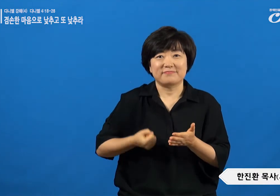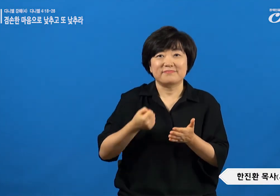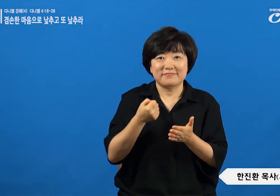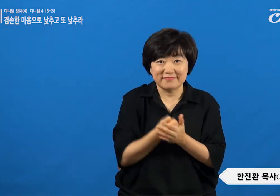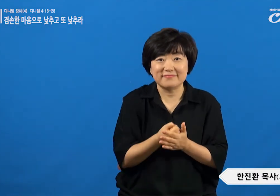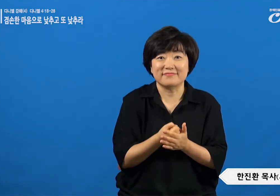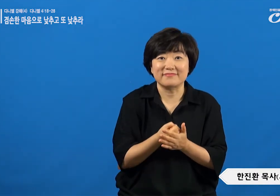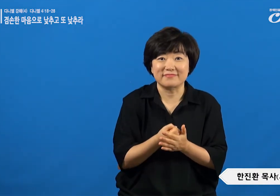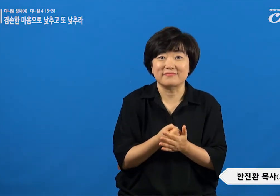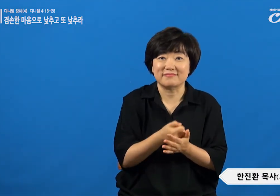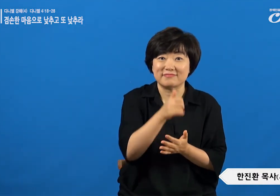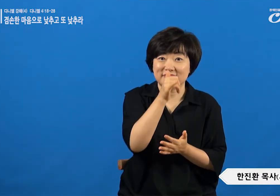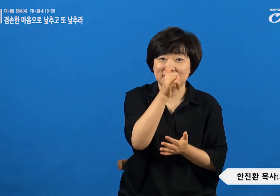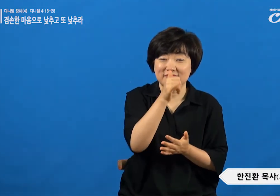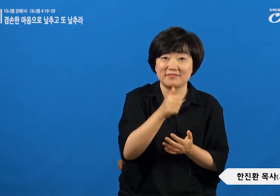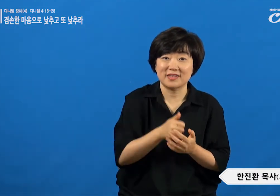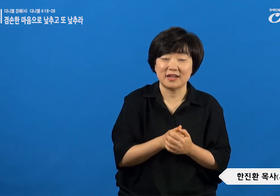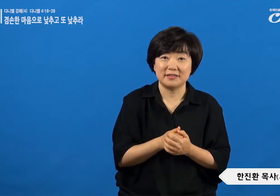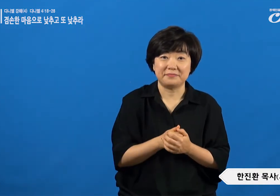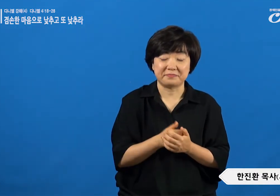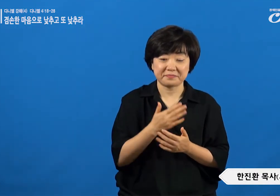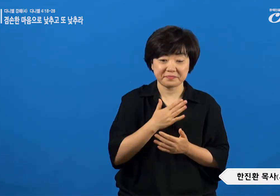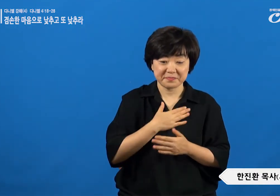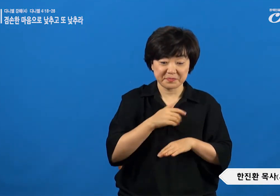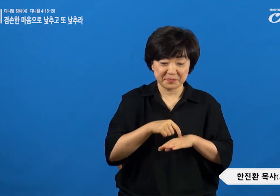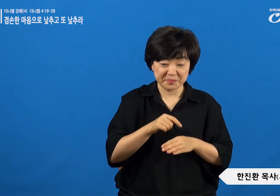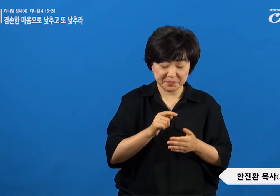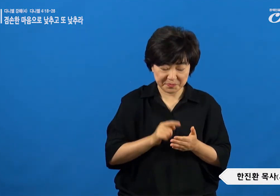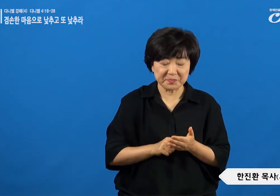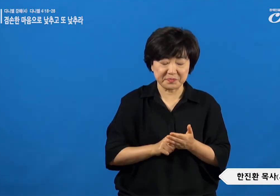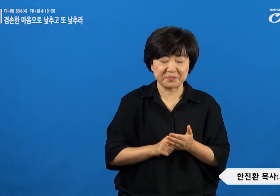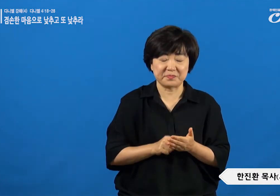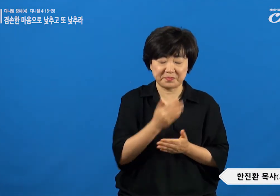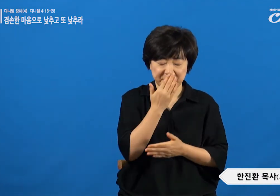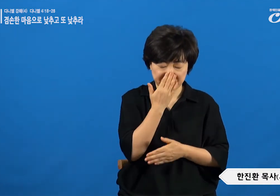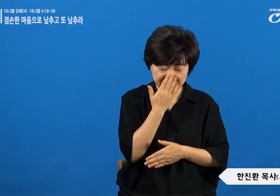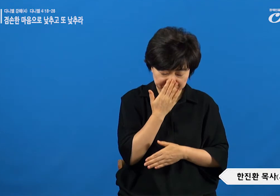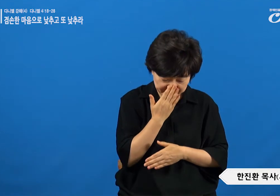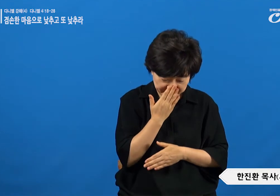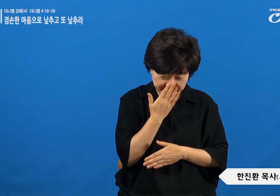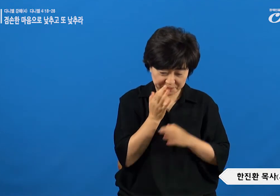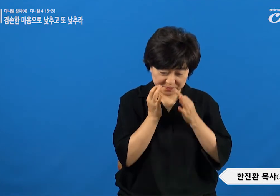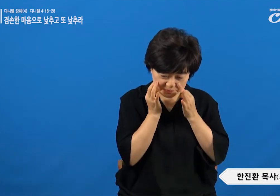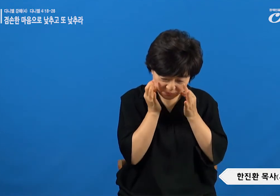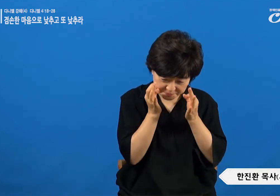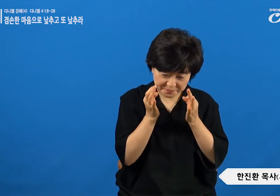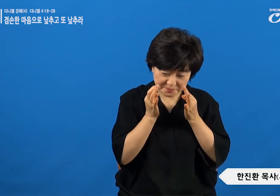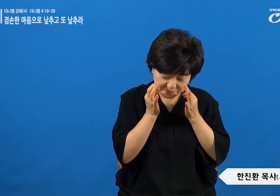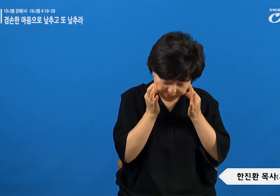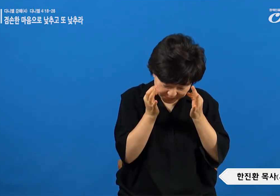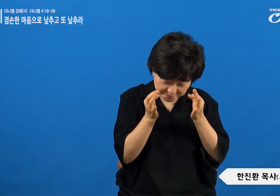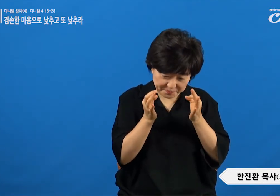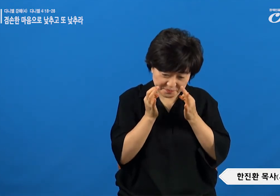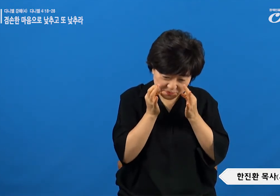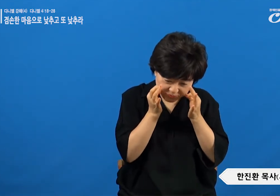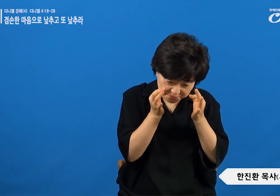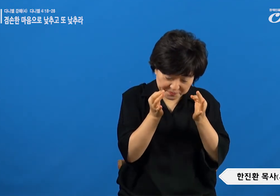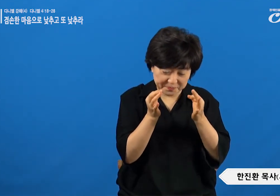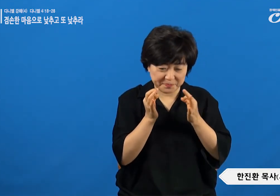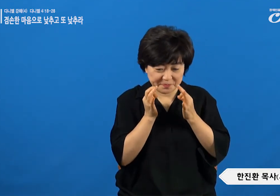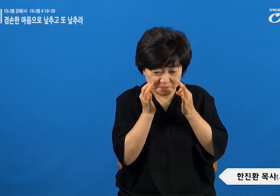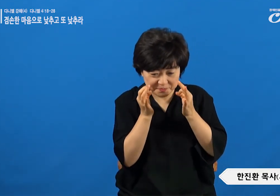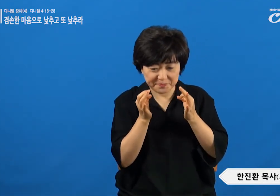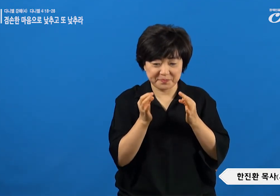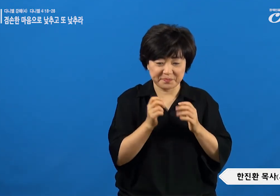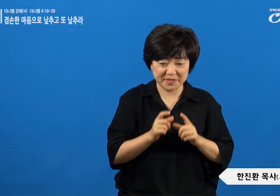결심을 하시는 분들이 계실 겁니다. 그래서 자기 마음을 비우려고 노력을 합니다. 한참